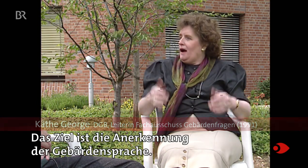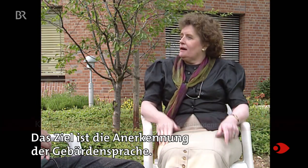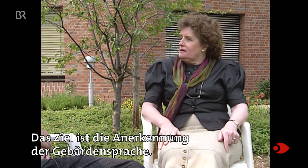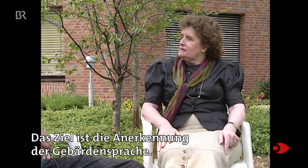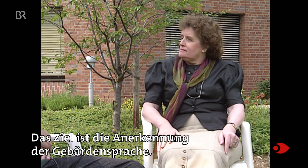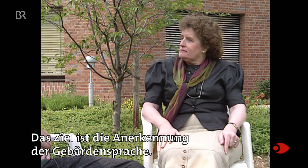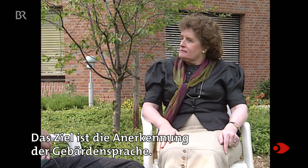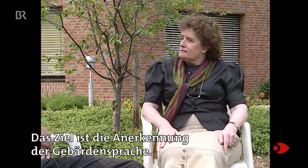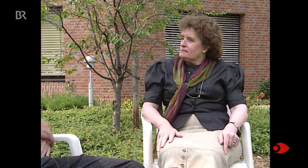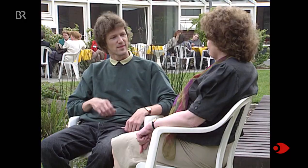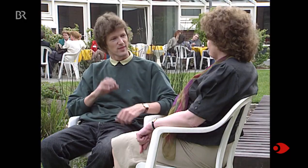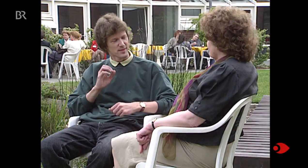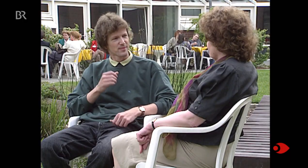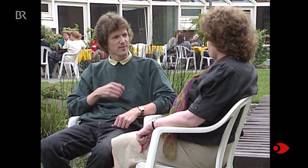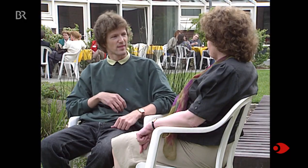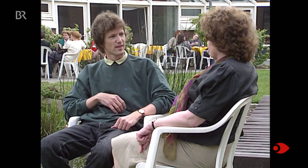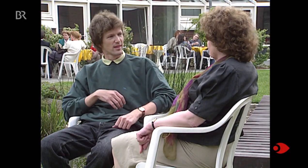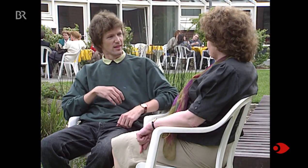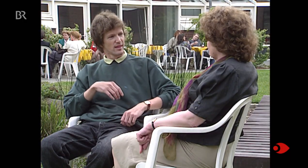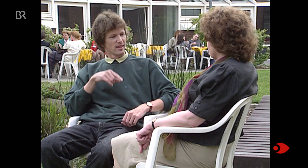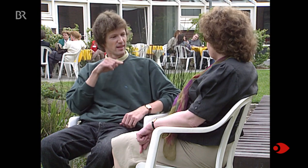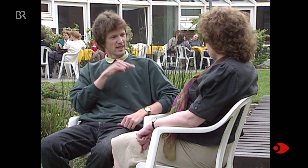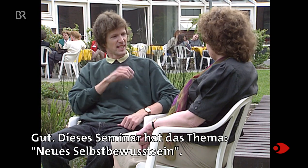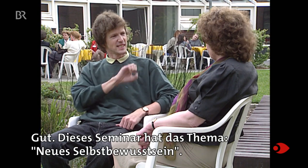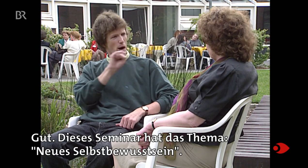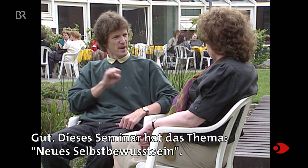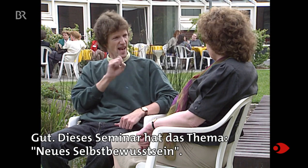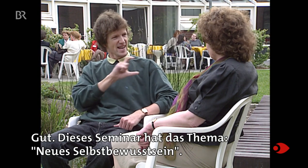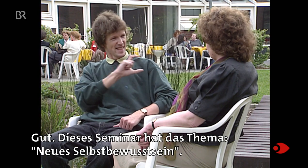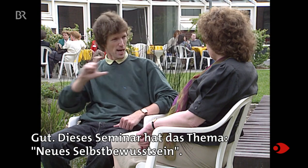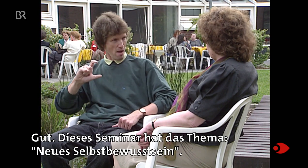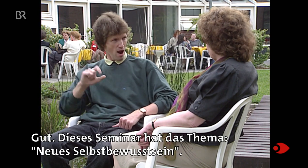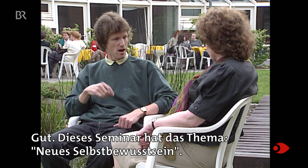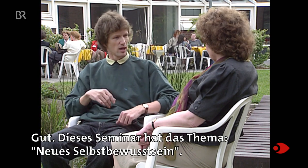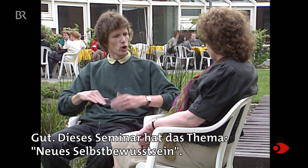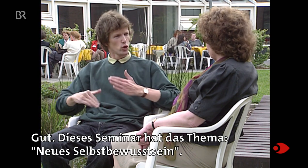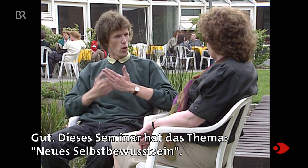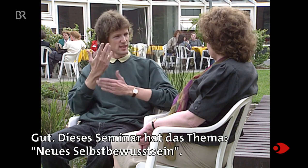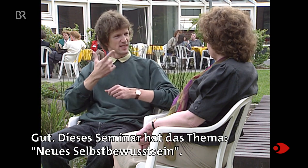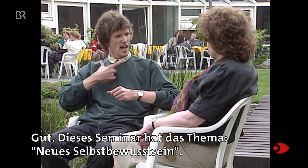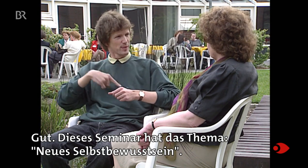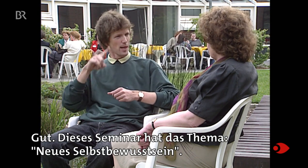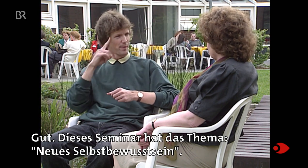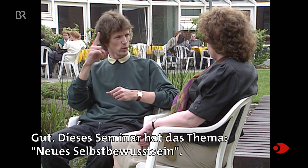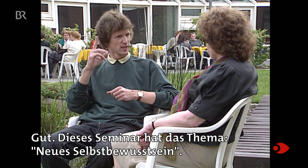Anerkennung der Gebärdensprache. Gut, dieses Seminar hat das Thema Neues